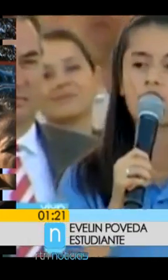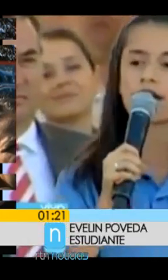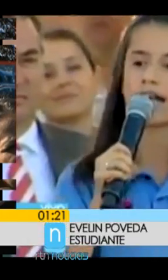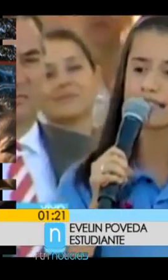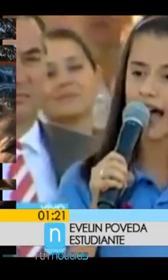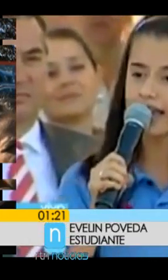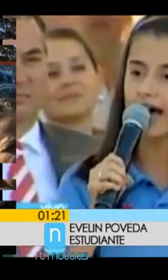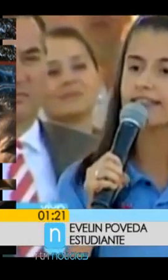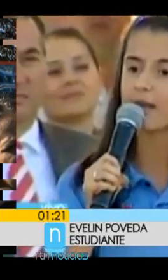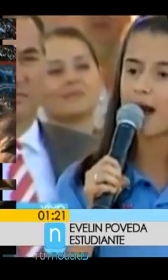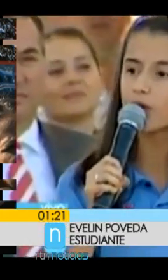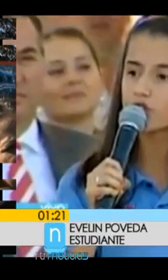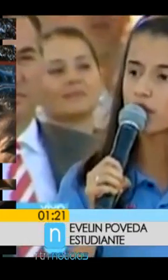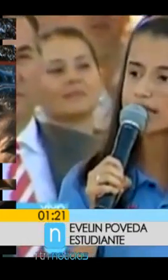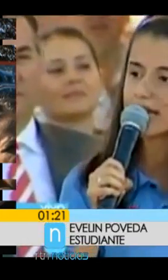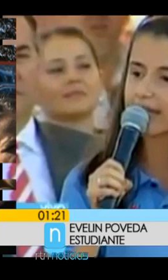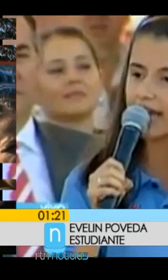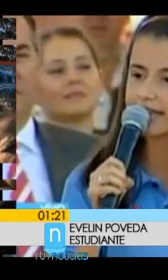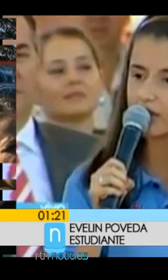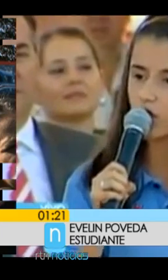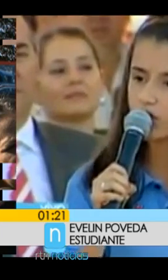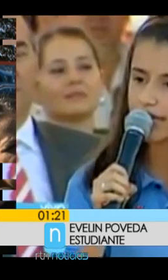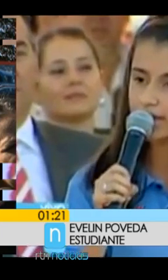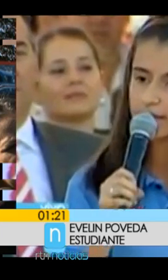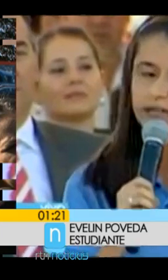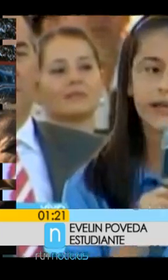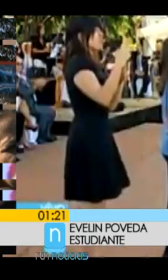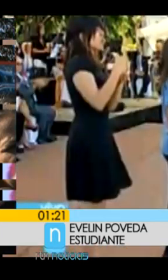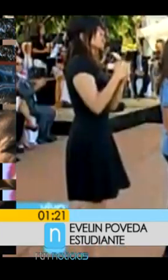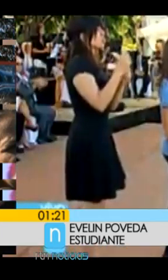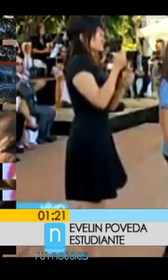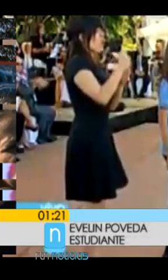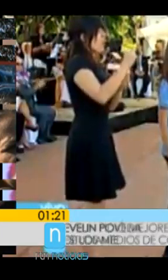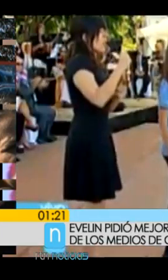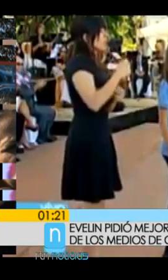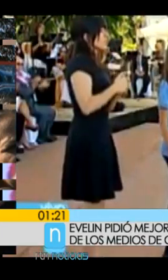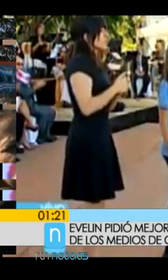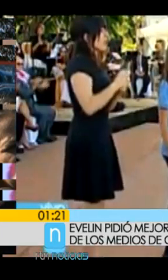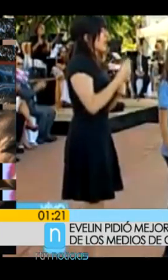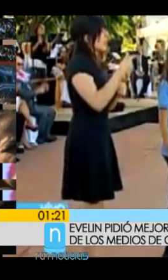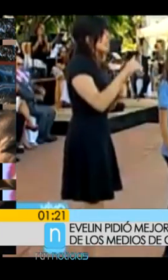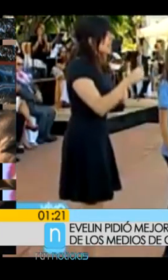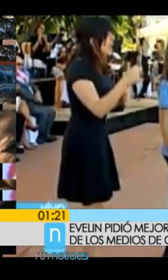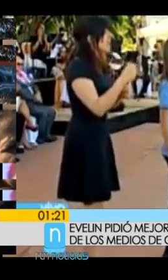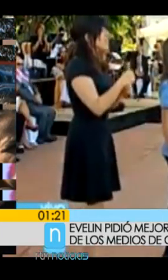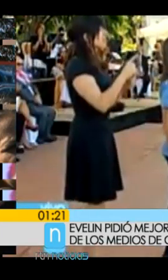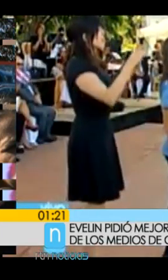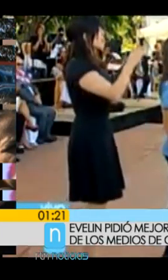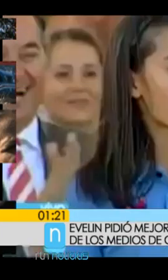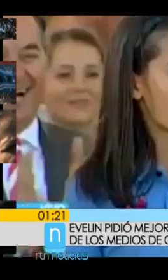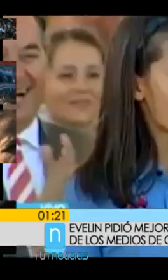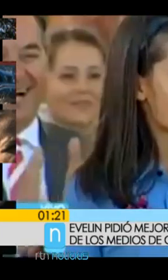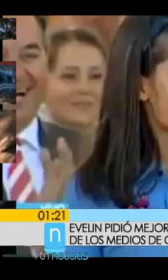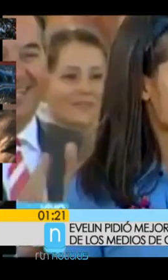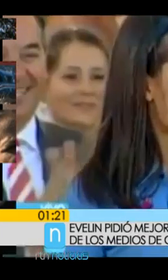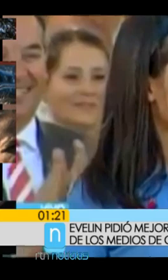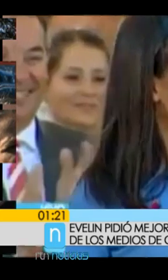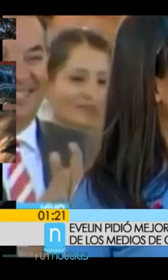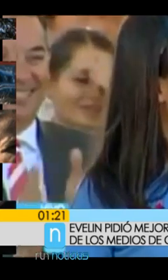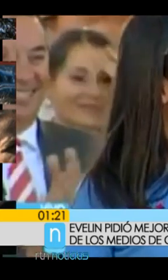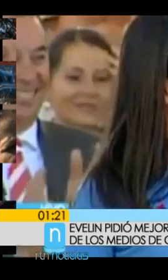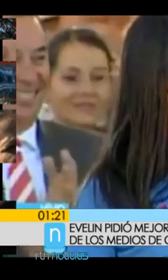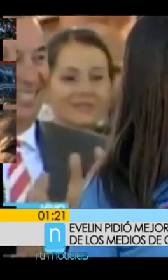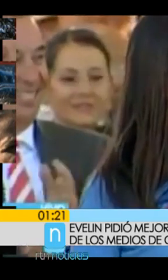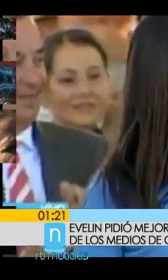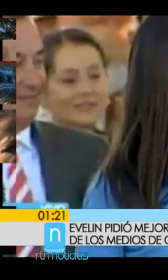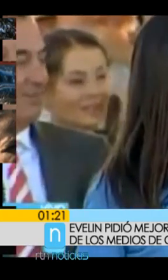y estoy cansada del mal uso que se le da a la tecnología. Evelyn Poveda expresó abiertamente lo que posiblemente muchos